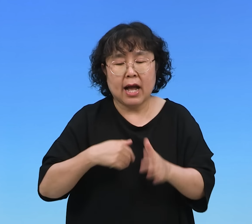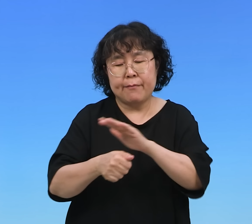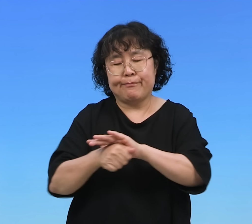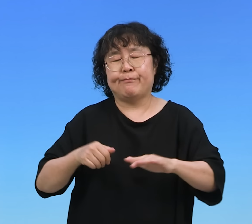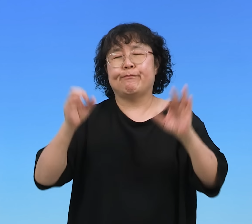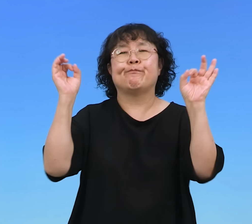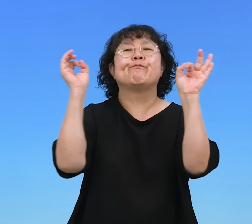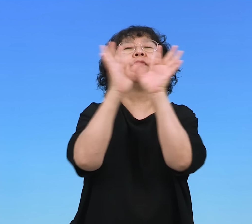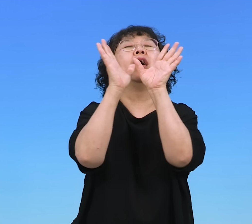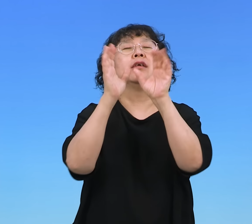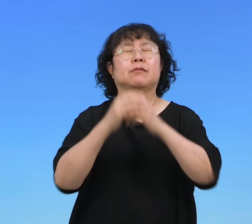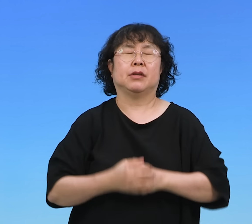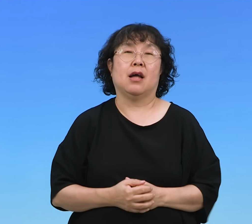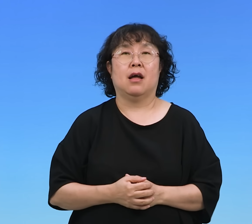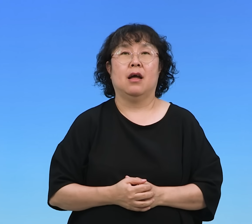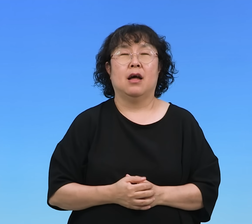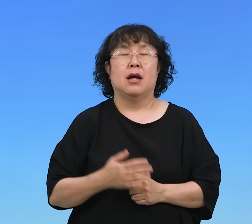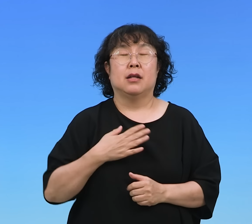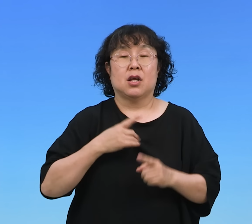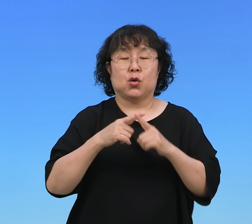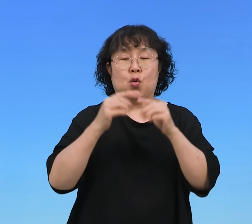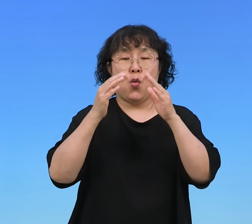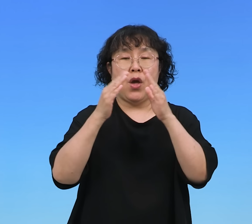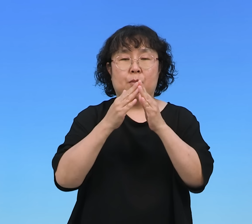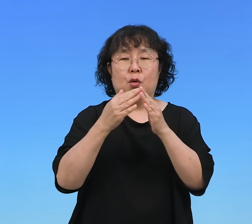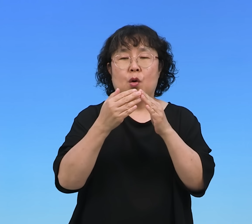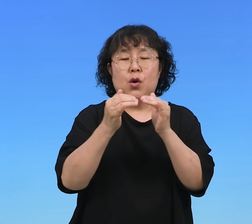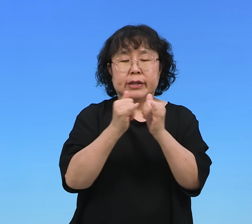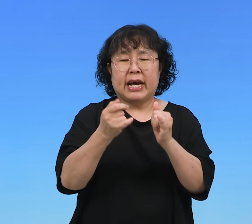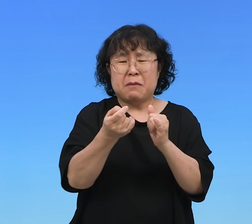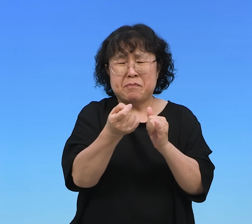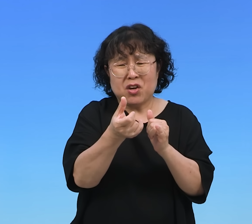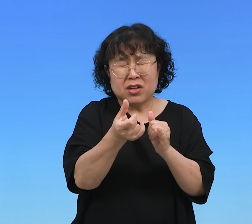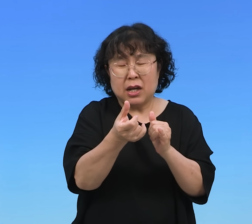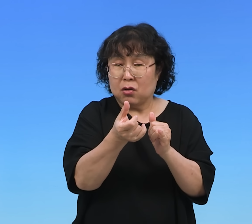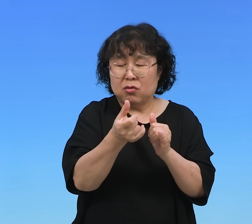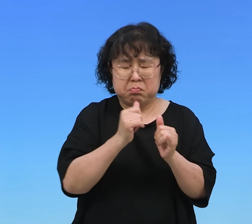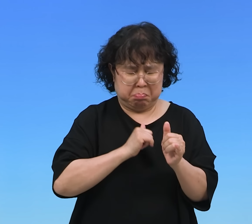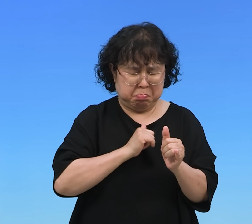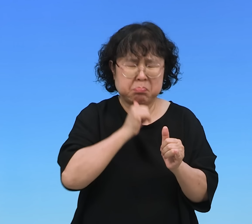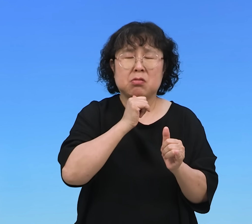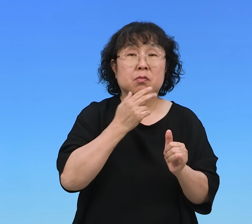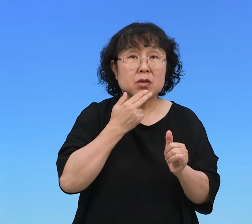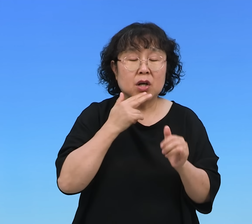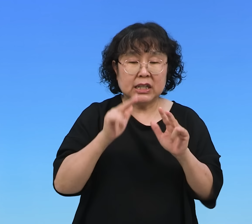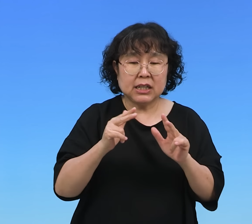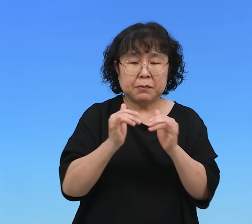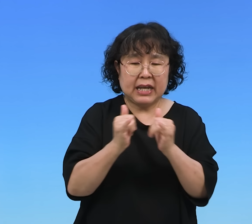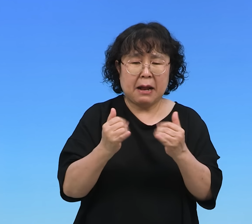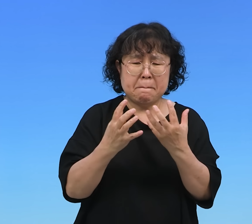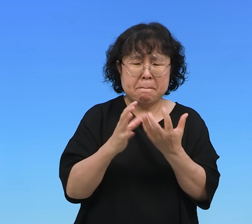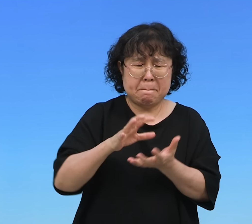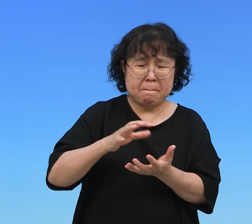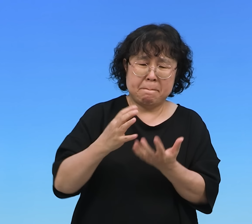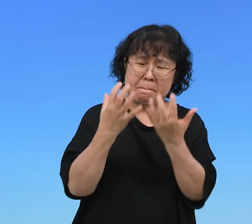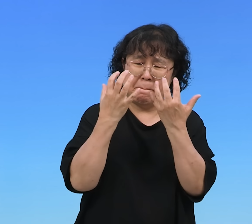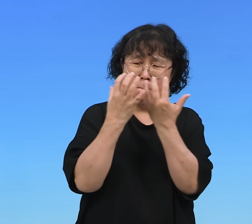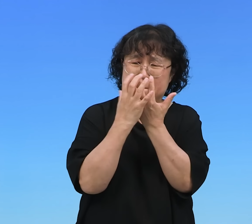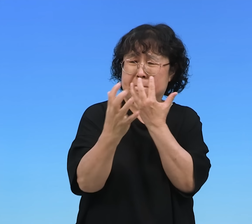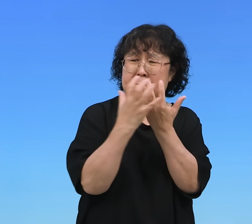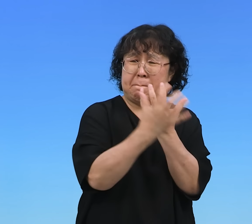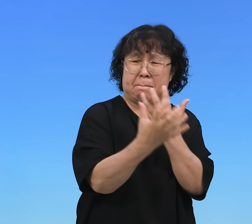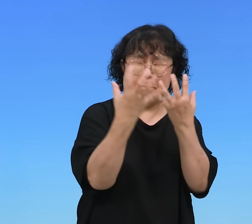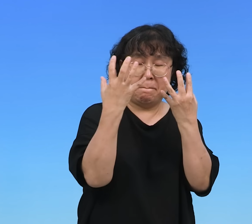모이지 않는다고 초라해지지도 않았고요, 지금 막 성도들 좀 많이 모인다고 우쭐해지지도 않아요. 그냥 저는 하나님이